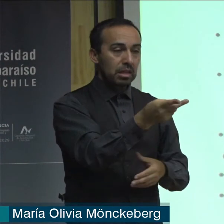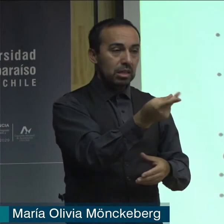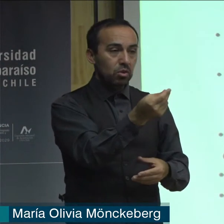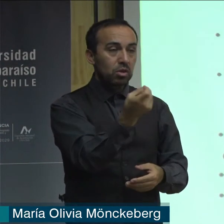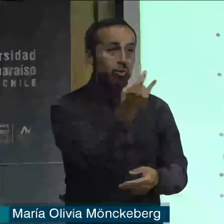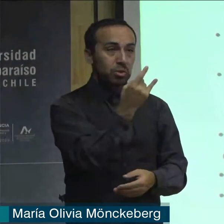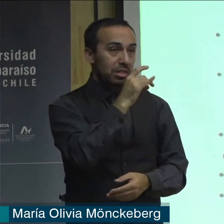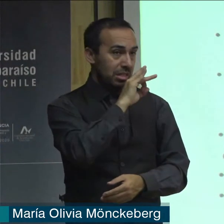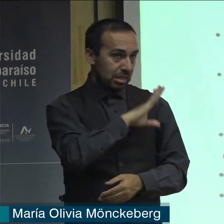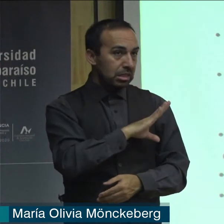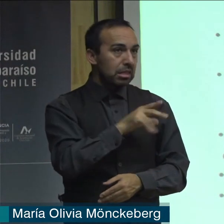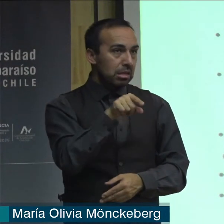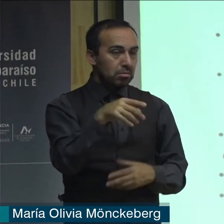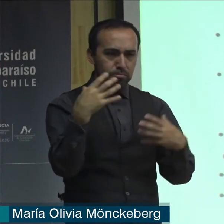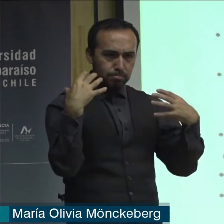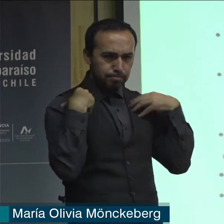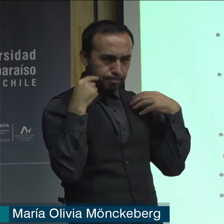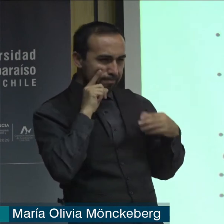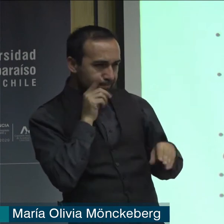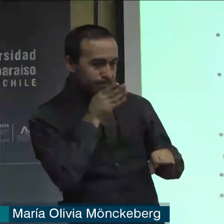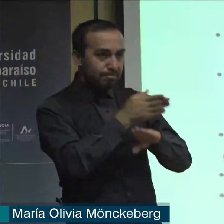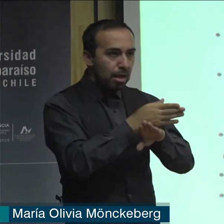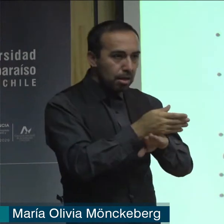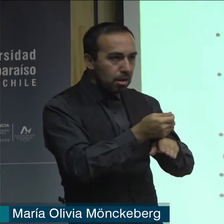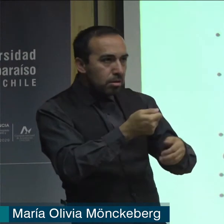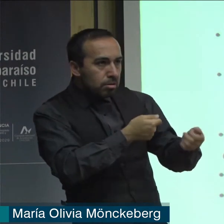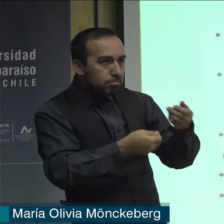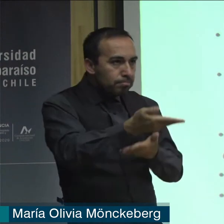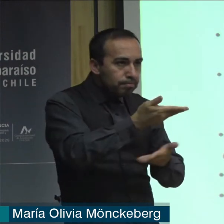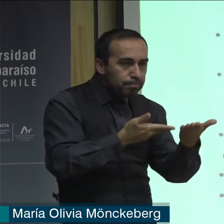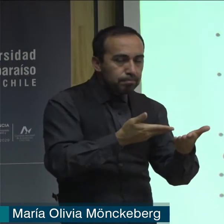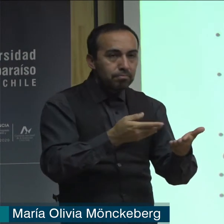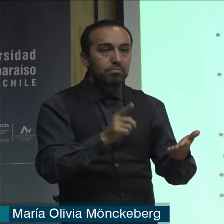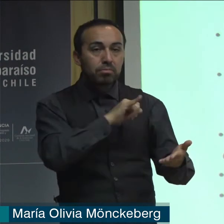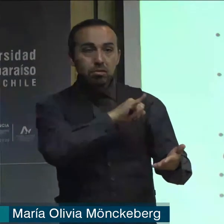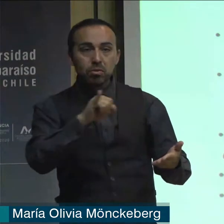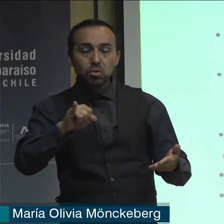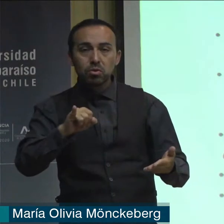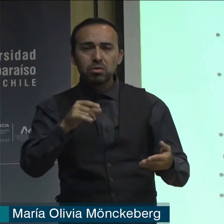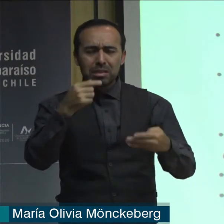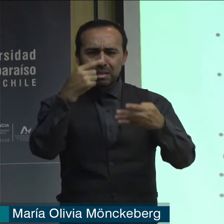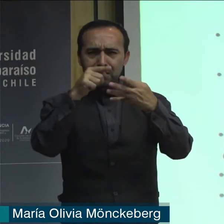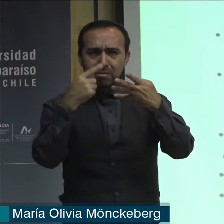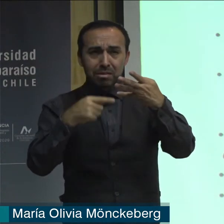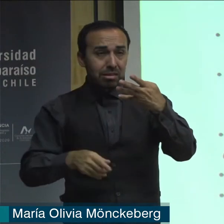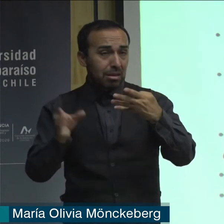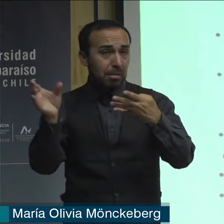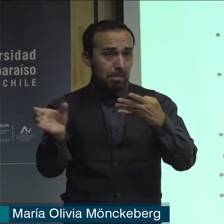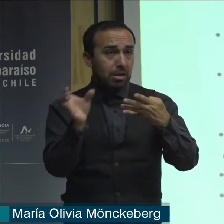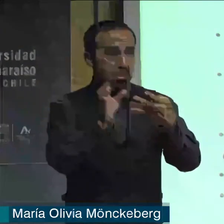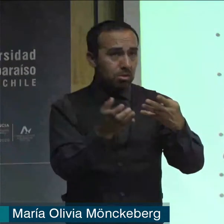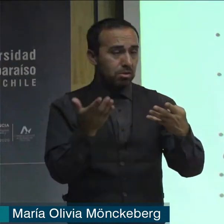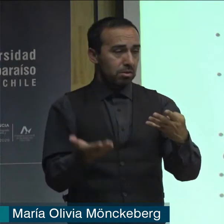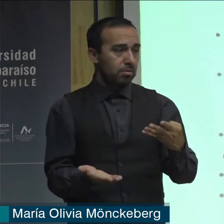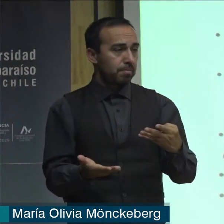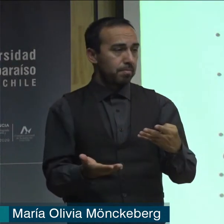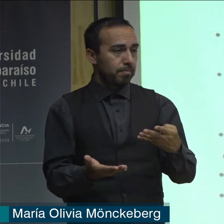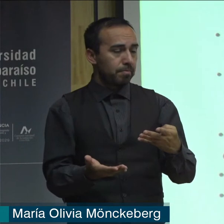de chile lo sucedió después estuvo Jorge Celedón estuvo Sergio meng y